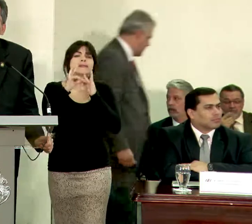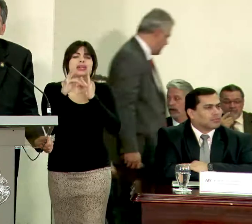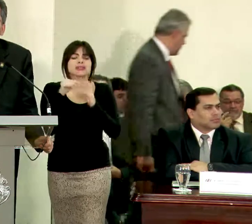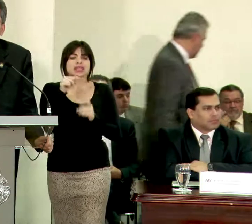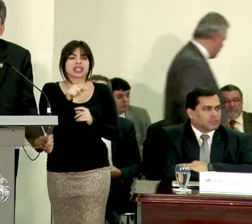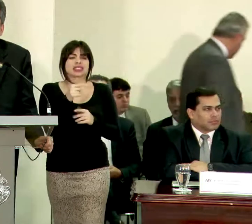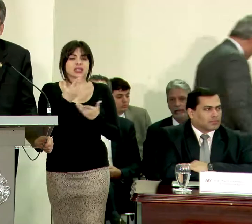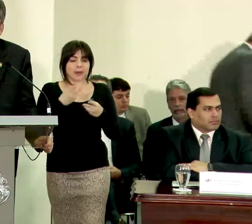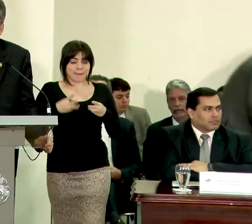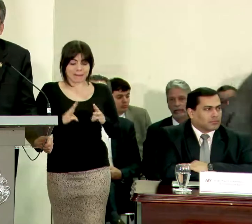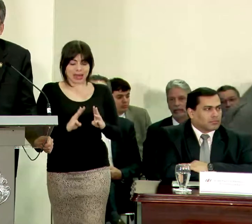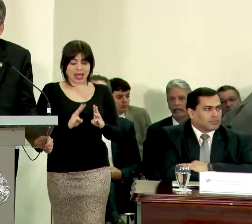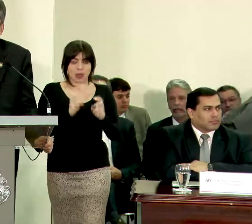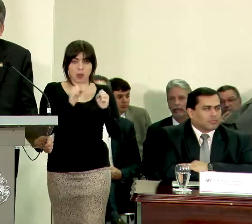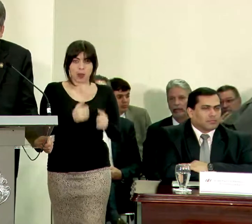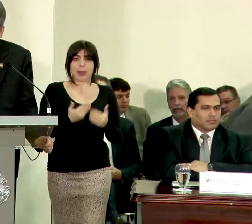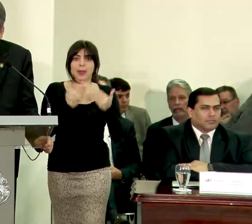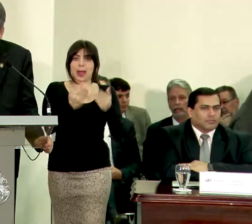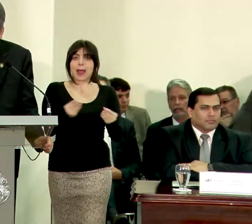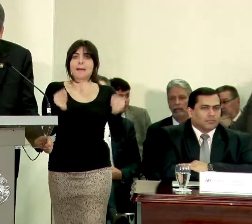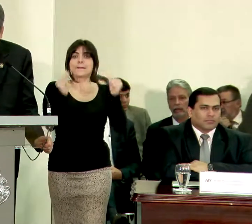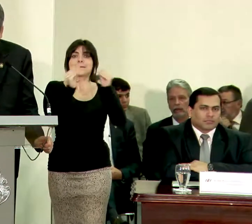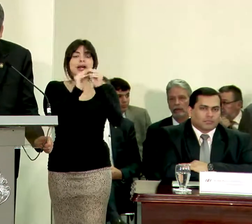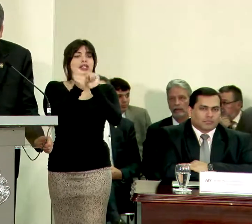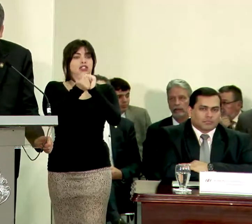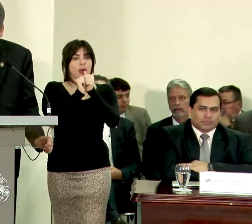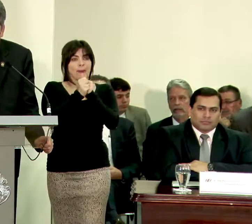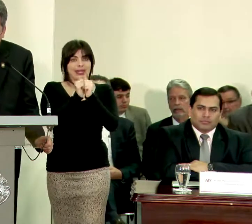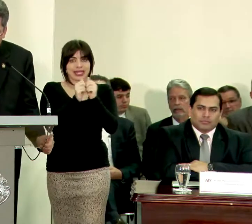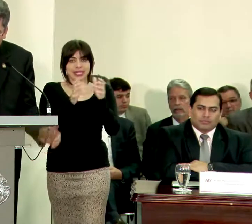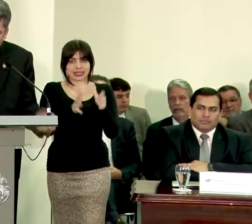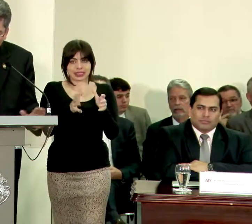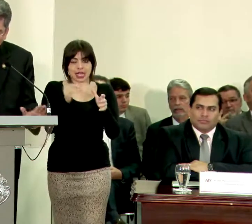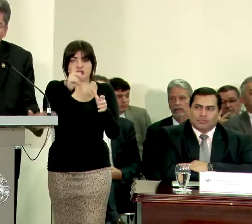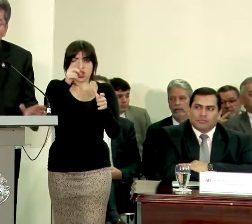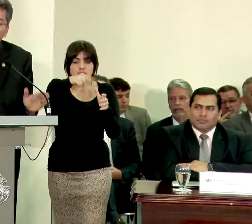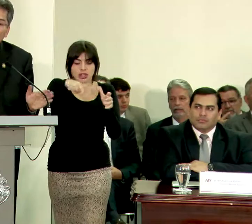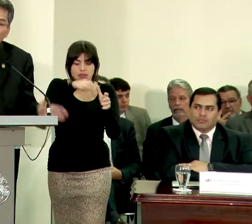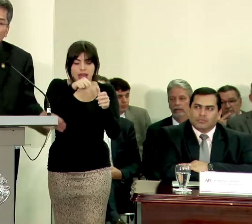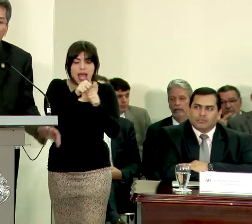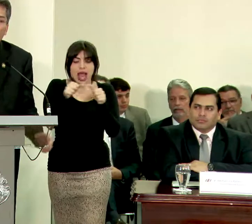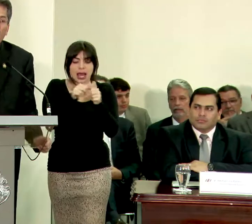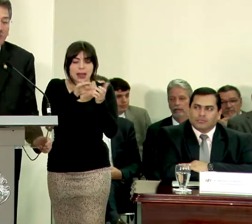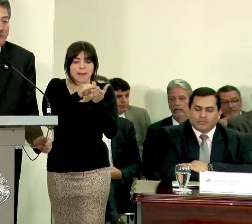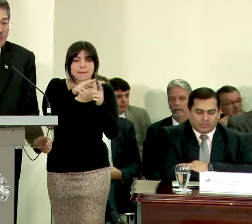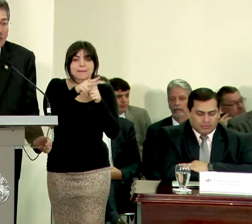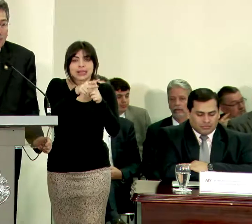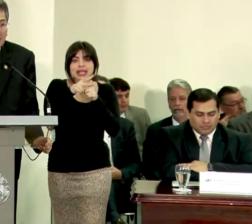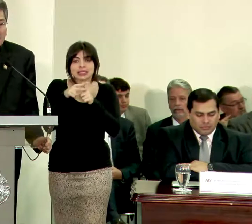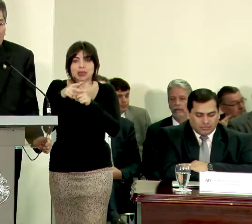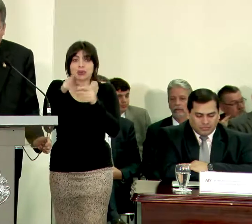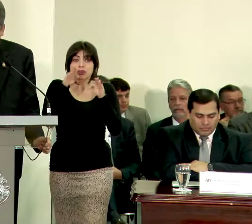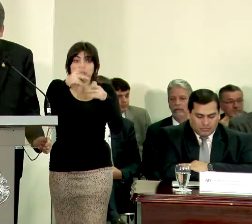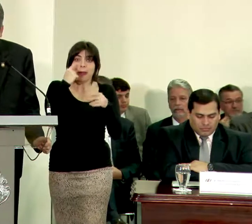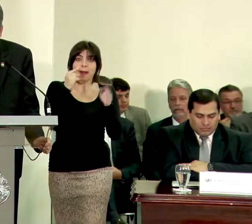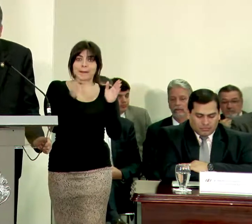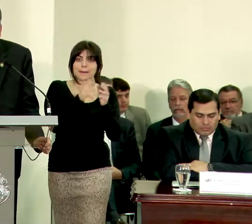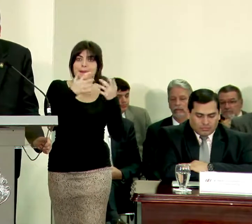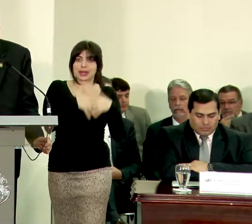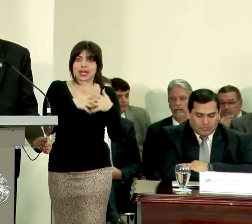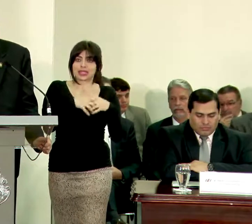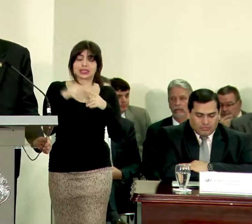principalmente son medidas que generan muchísimo más competencia en el sector de préstamos enfocados a las microempresas,